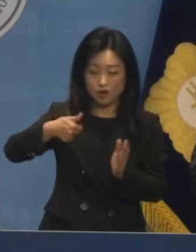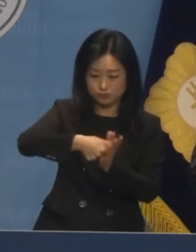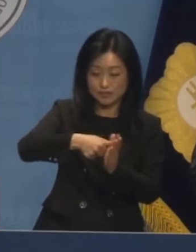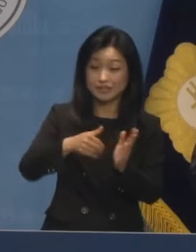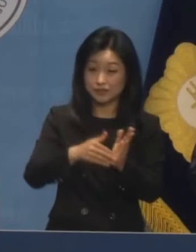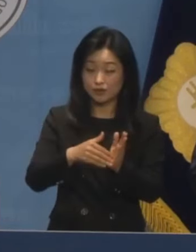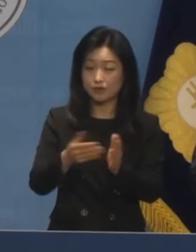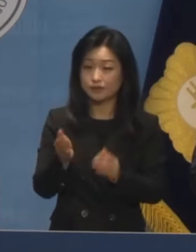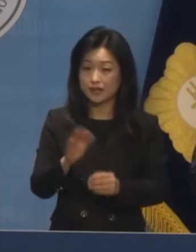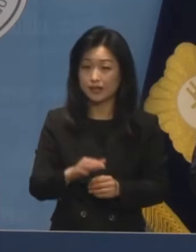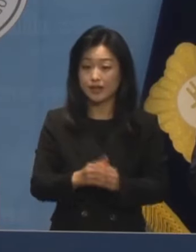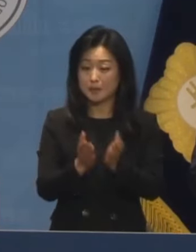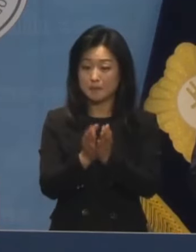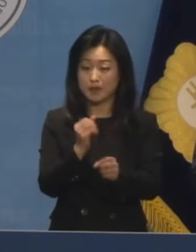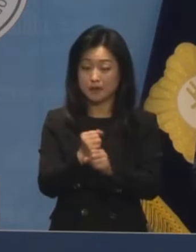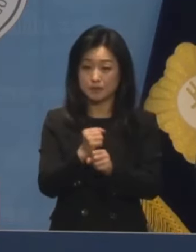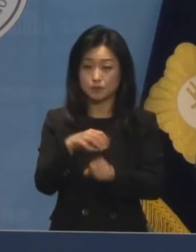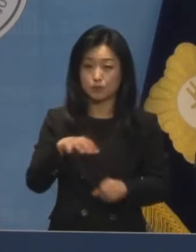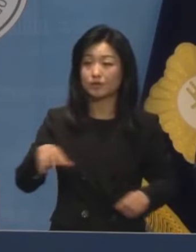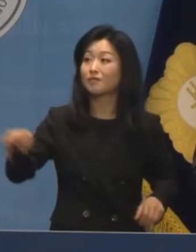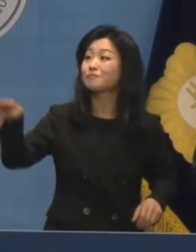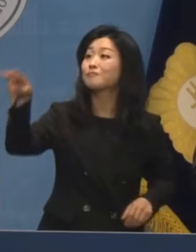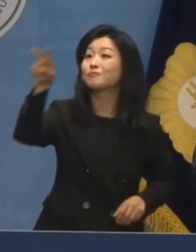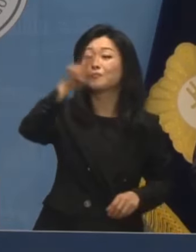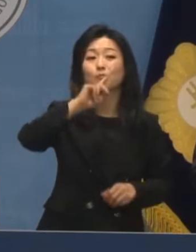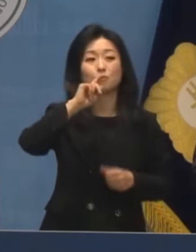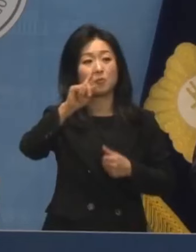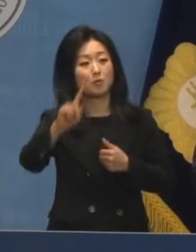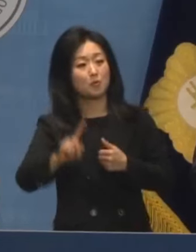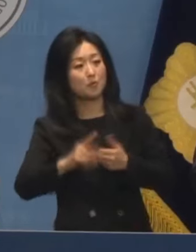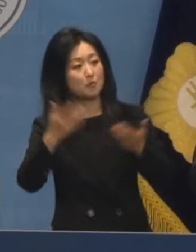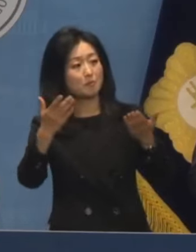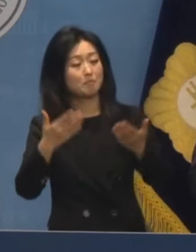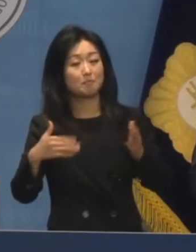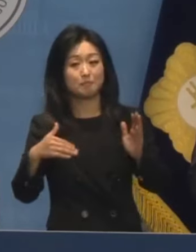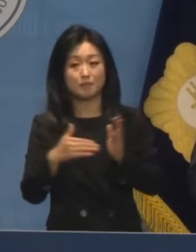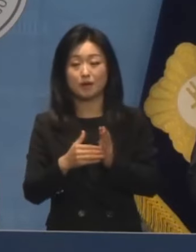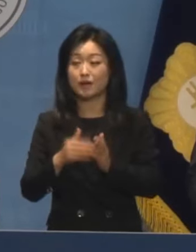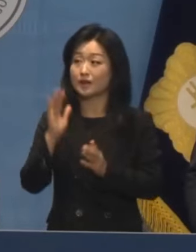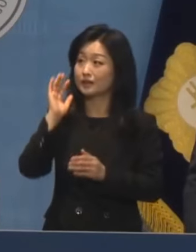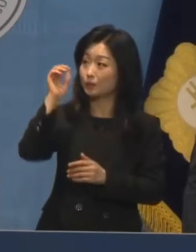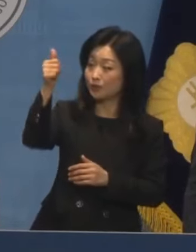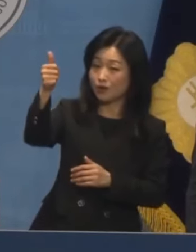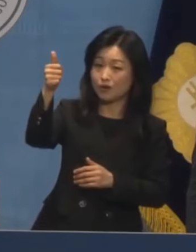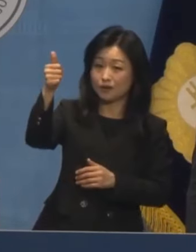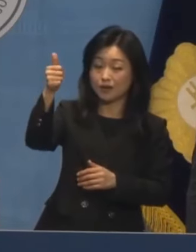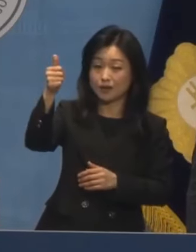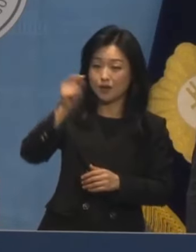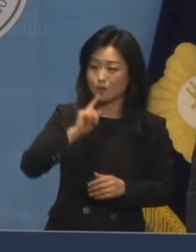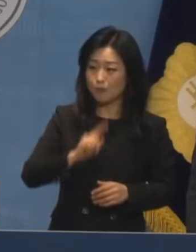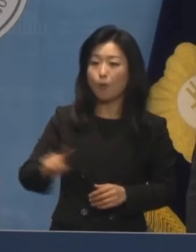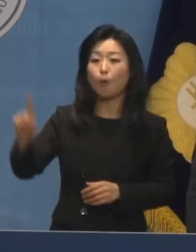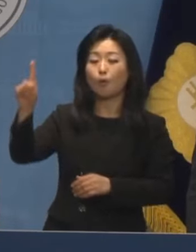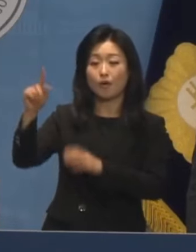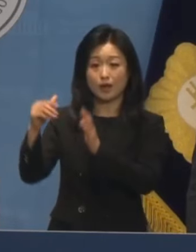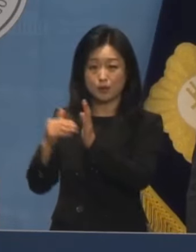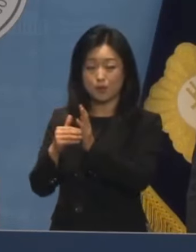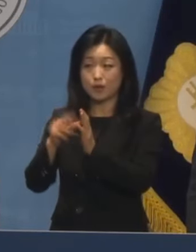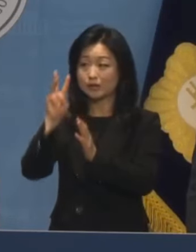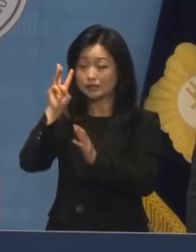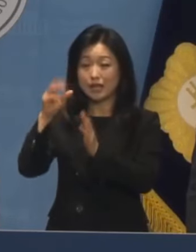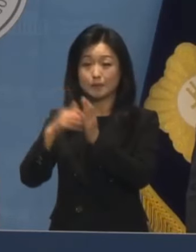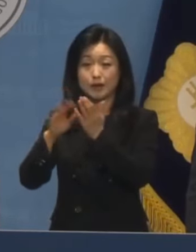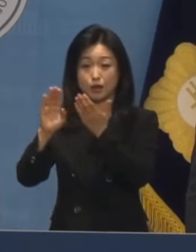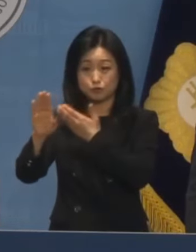명태는 조선서 전체를 돌아보고 보고를 받고 그리고 윤성열 대통령에 보고해서 3일